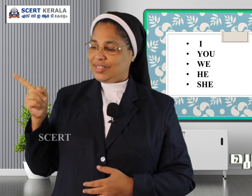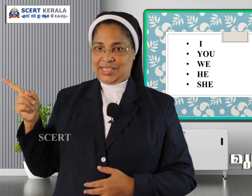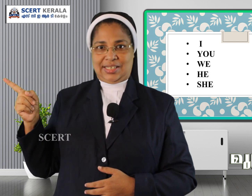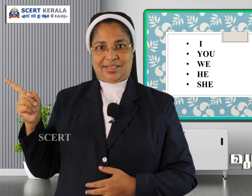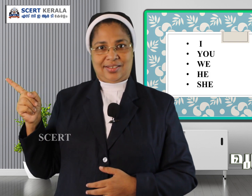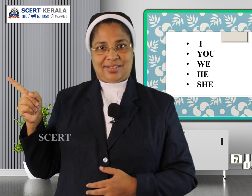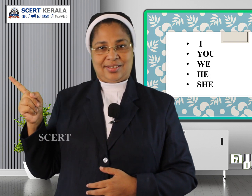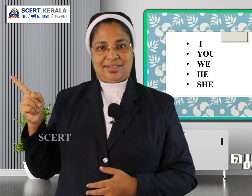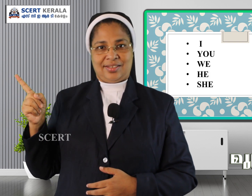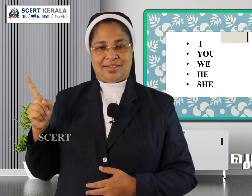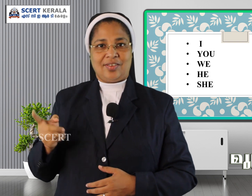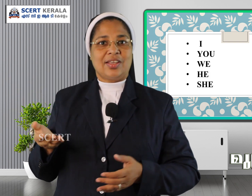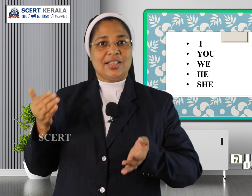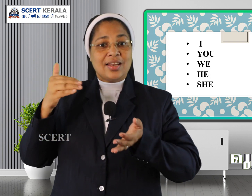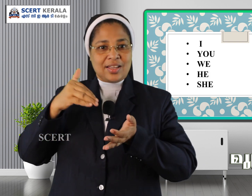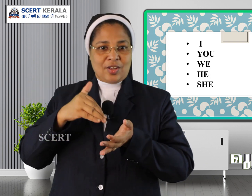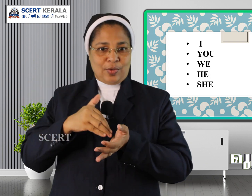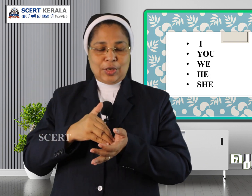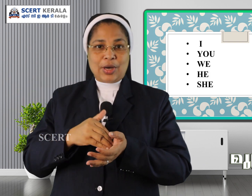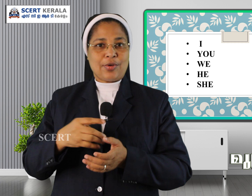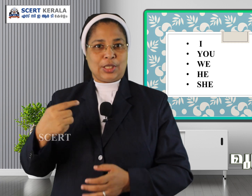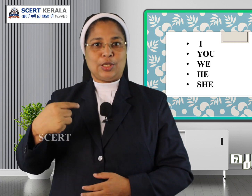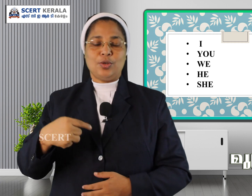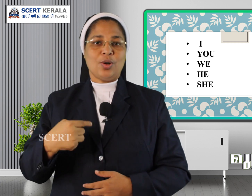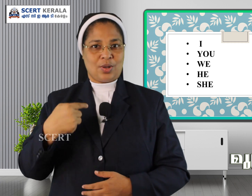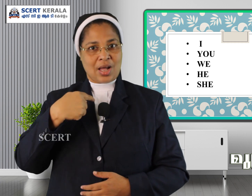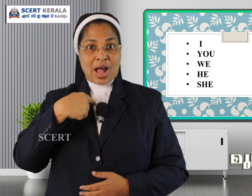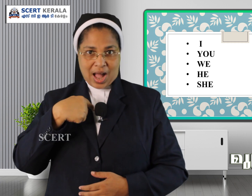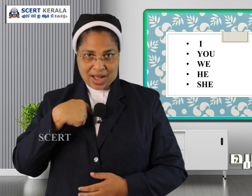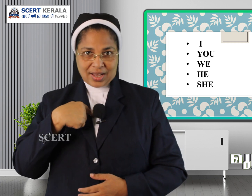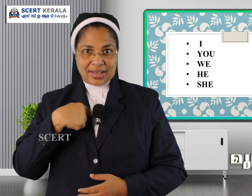ഷീ. ഓക്കെ, ഞാൻ വീണ്ടും ആവർത്തിക്കുന്നു. ഐ,